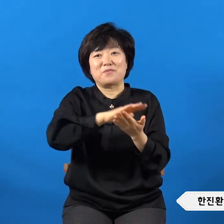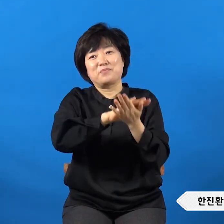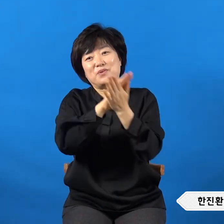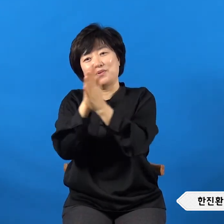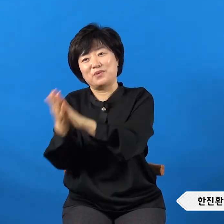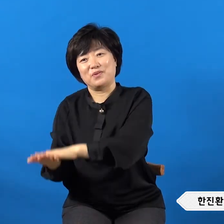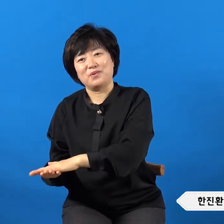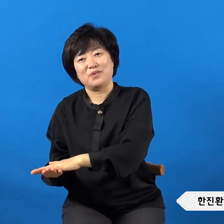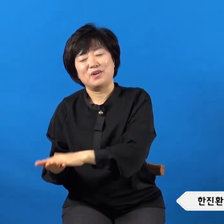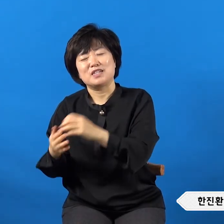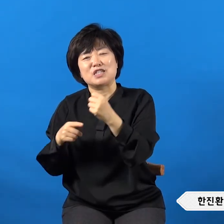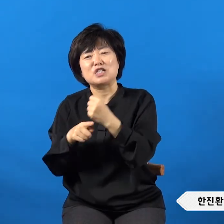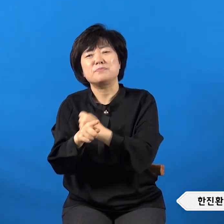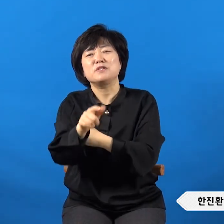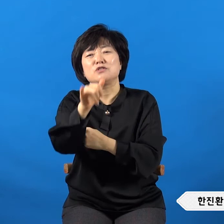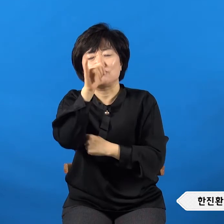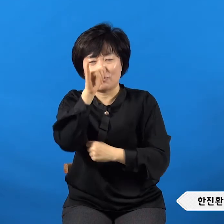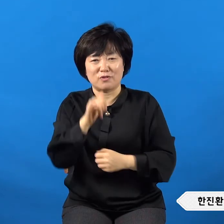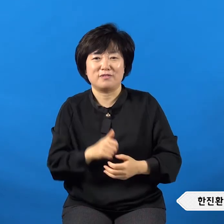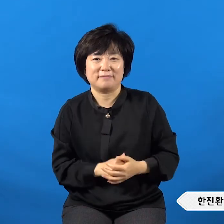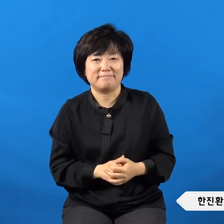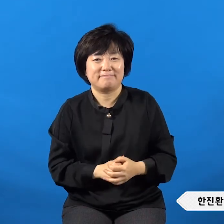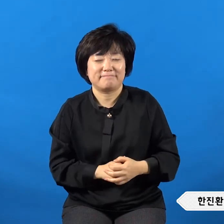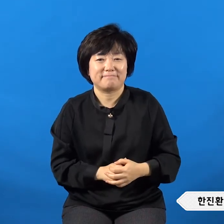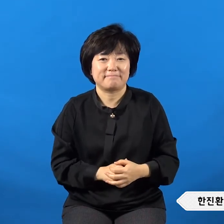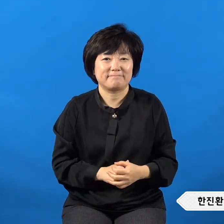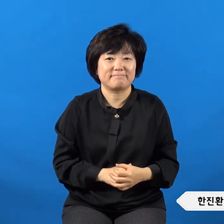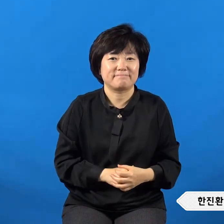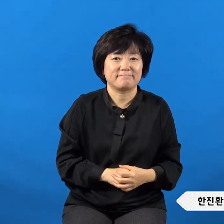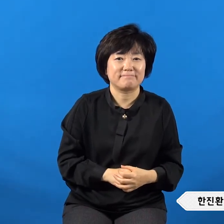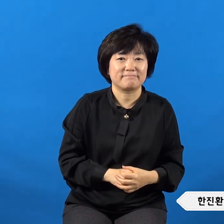새로워지는데요, 그리고 의미가 있습니다.